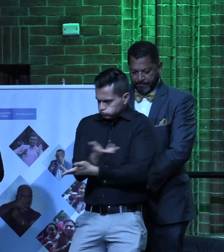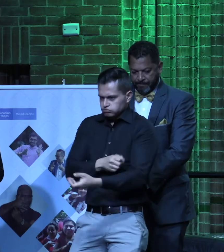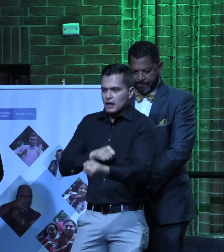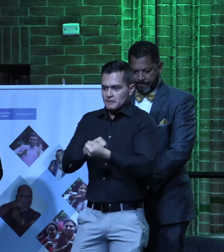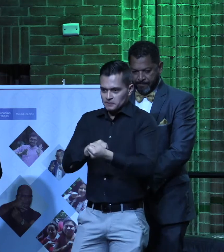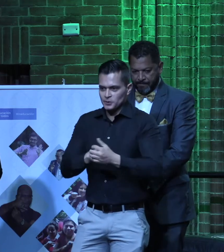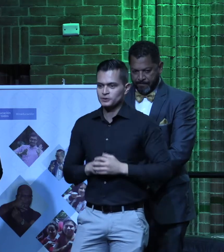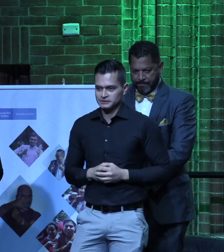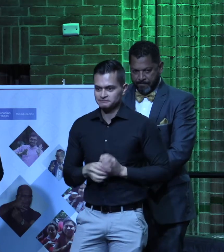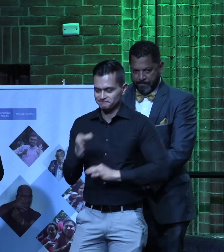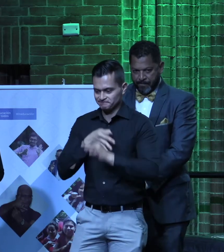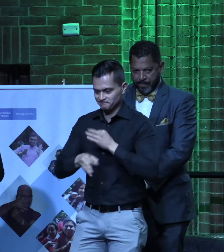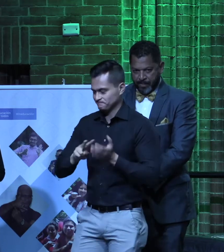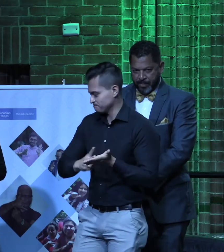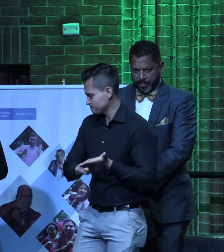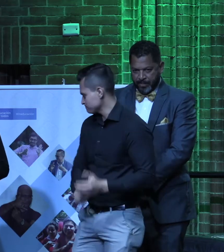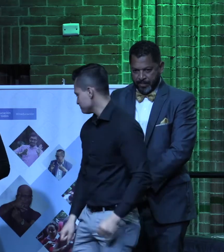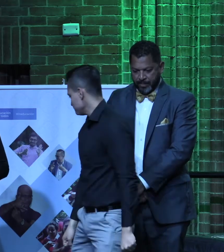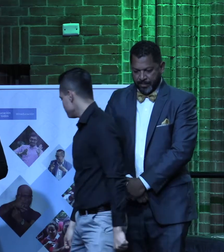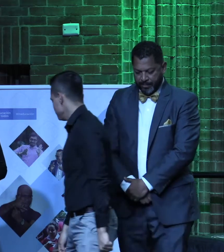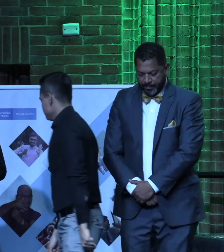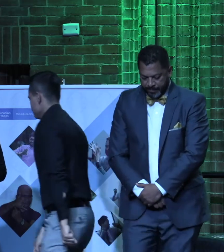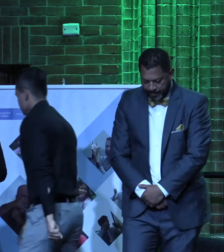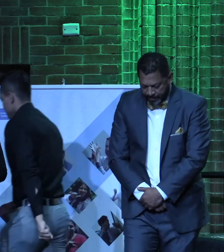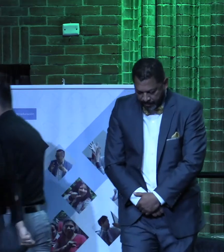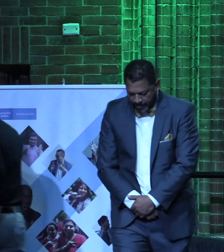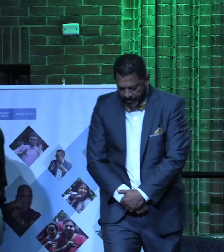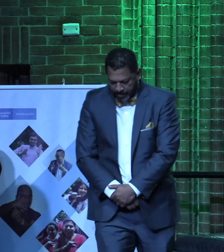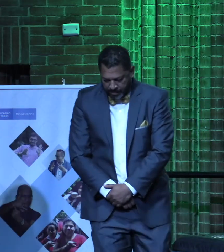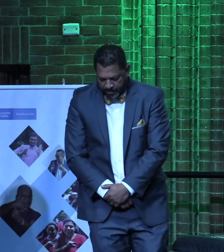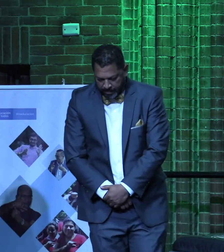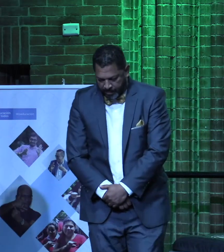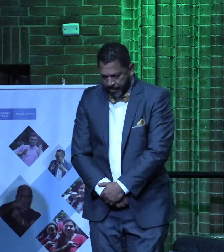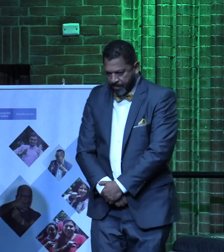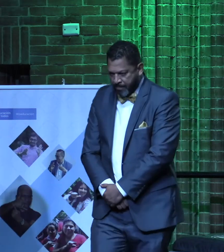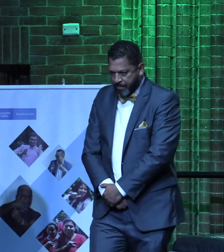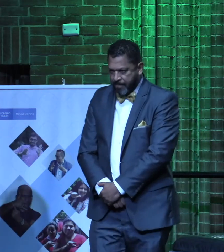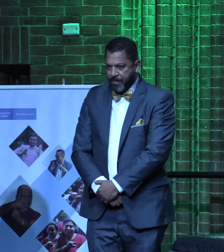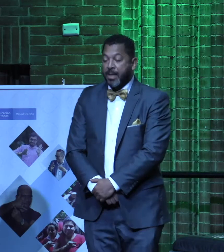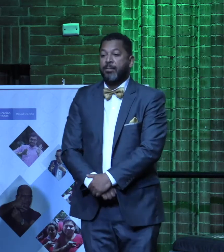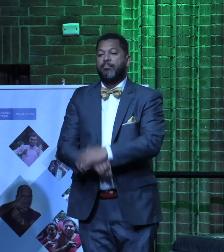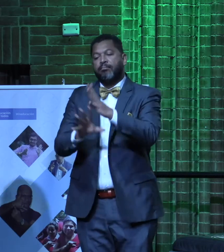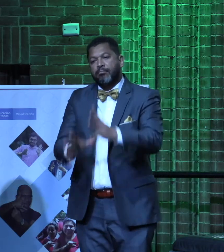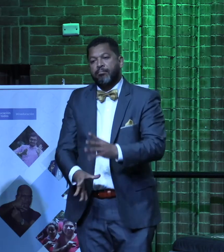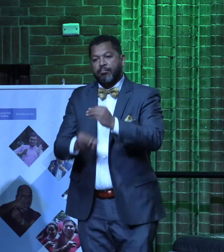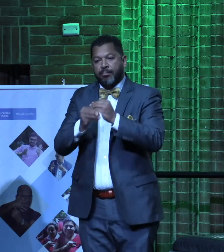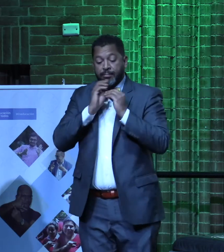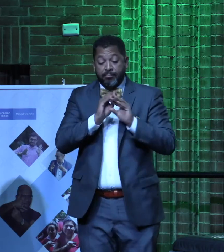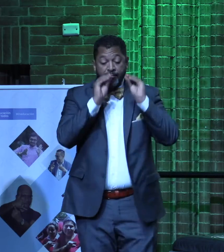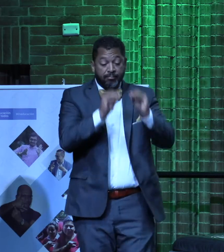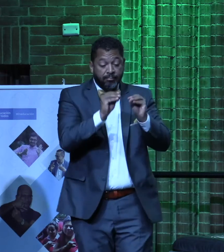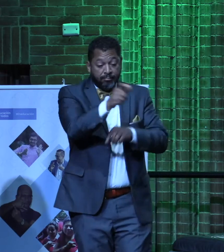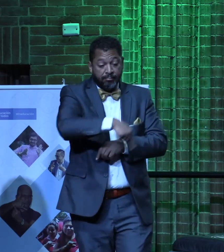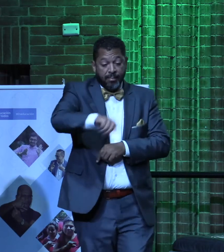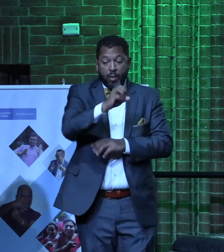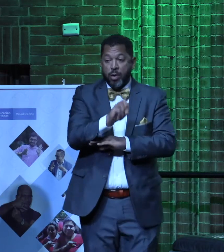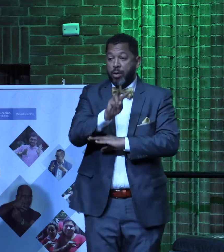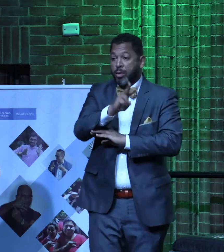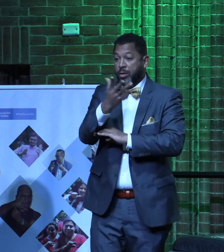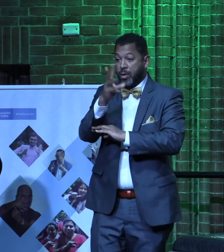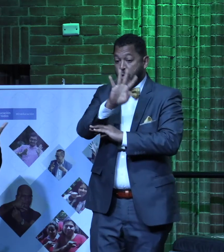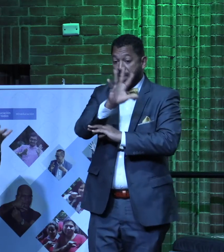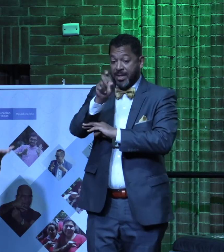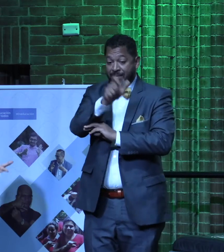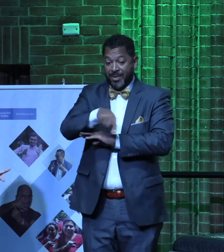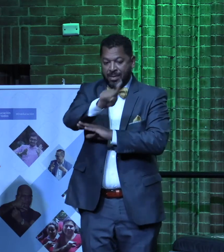nivel territorial, acercar la oferta. Y adicionalmente, formamos a 247 funcionarios de entidades